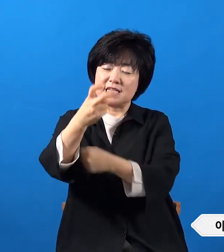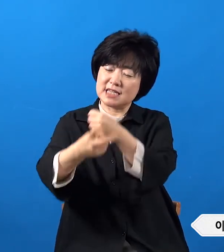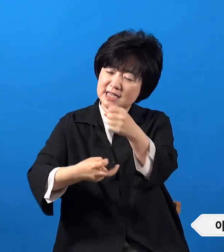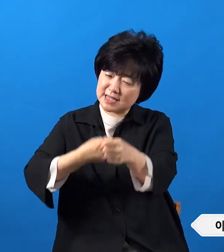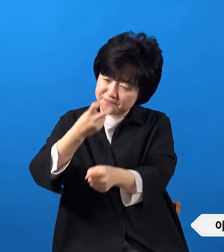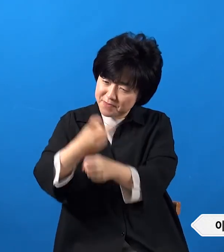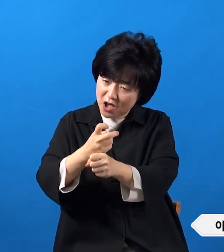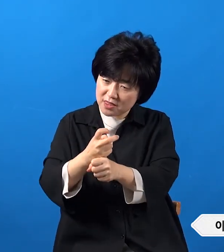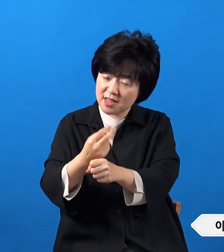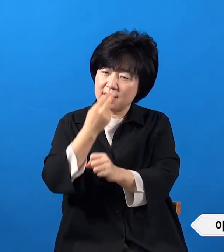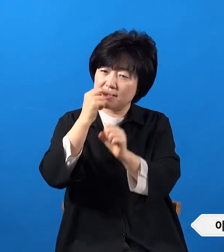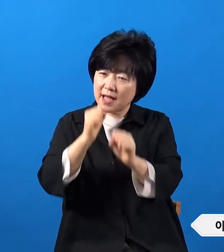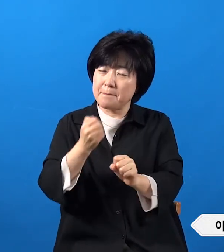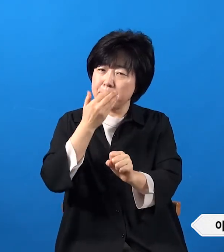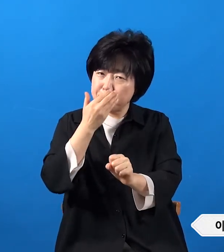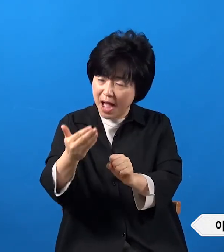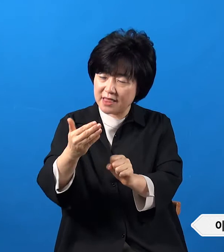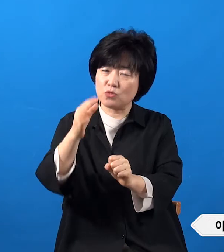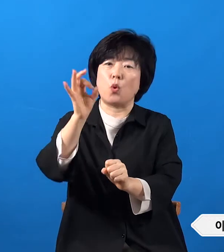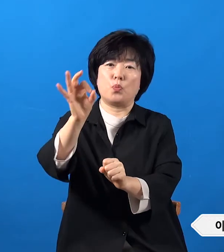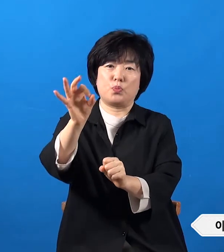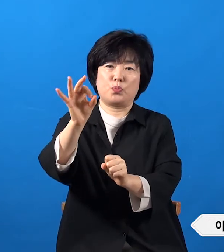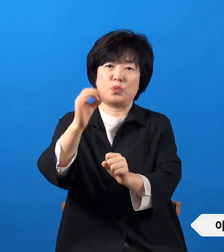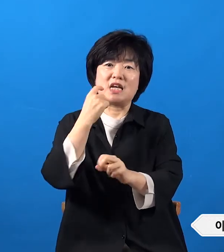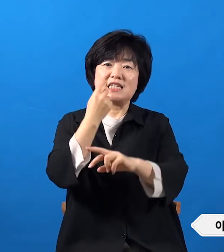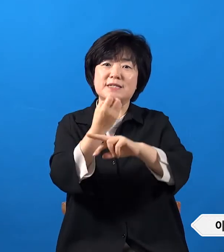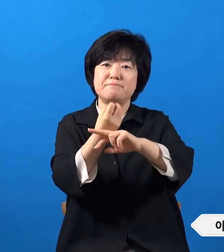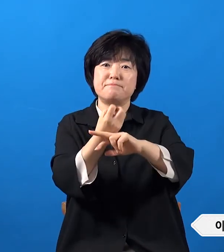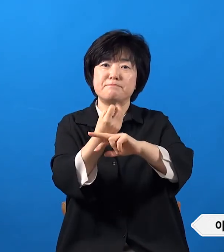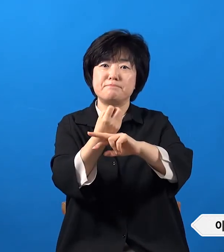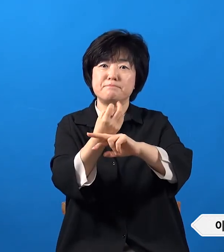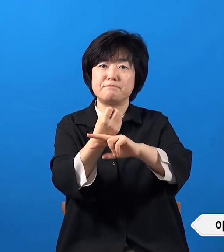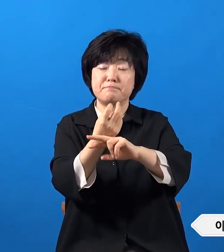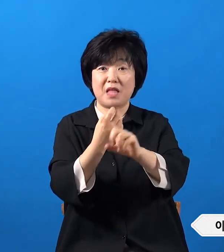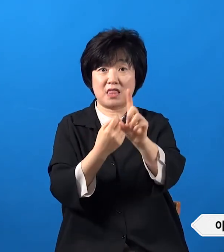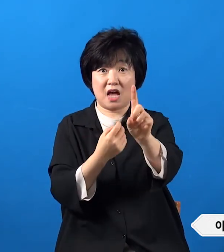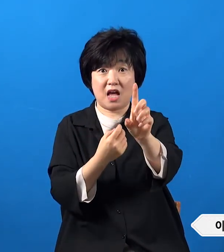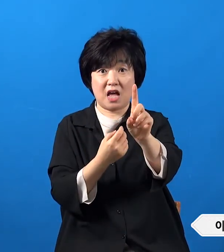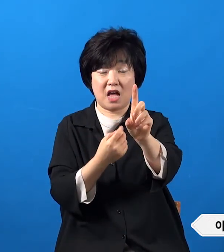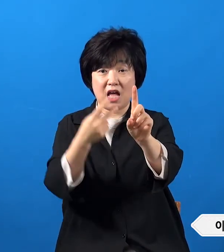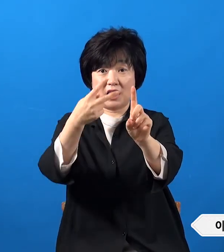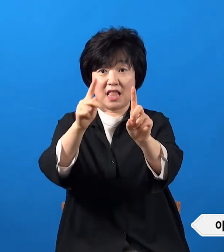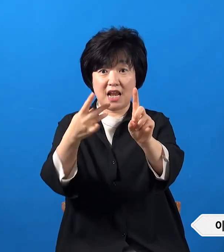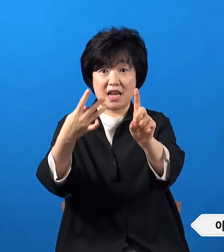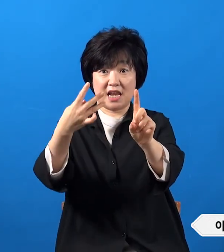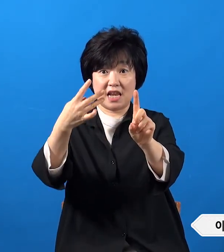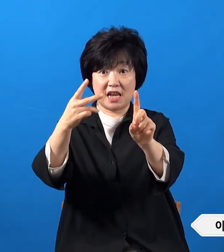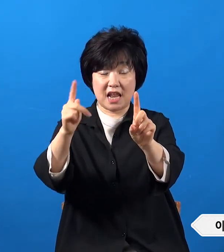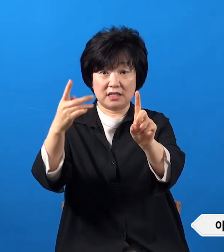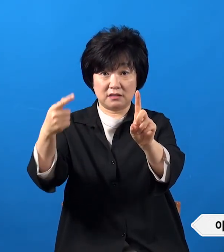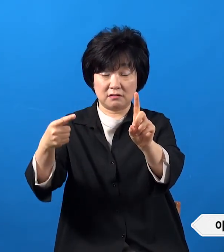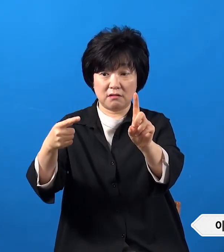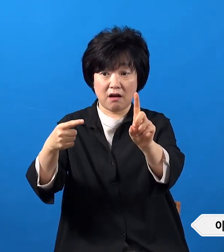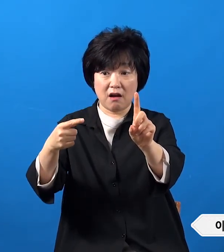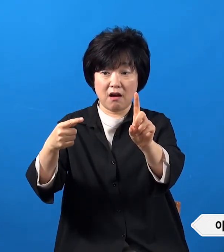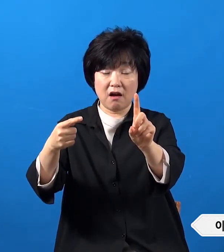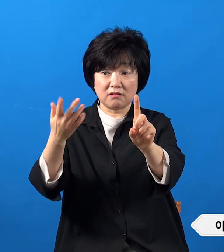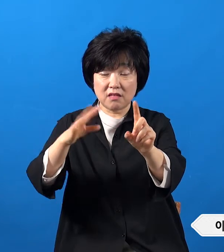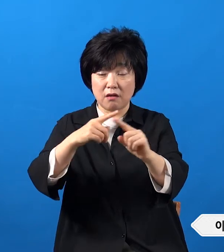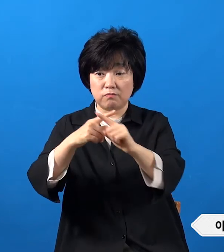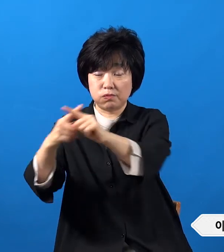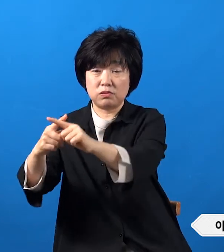가지면 20년, 16년, 최소한도 16년 살 수 있어요. 그런데 10,000달란트란 말이죠. 그럼